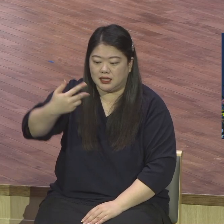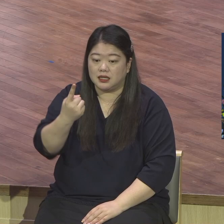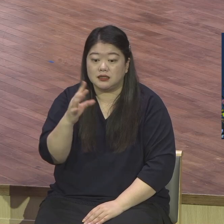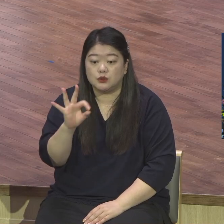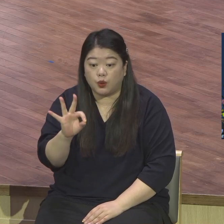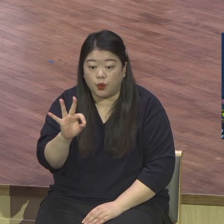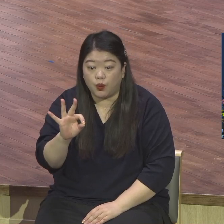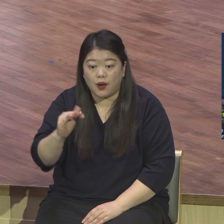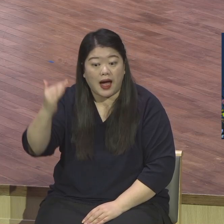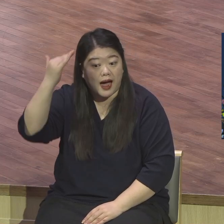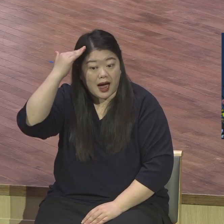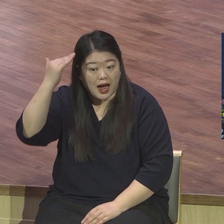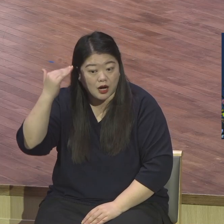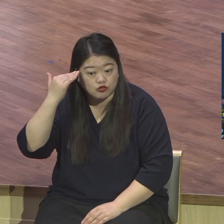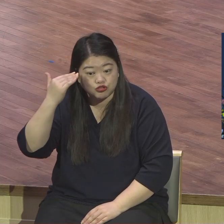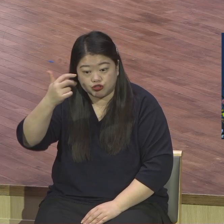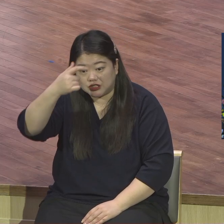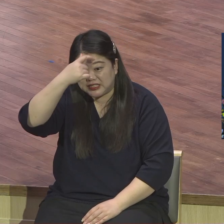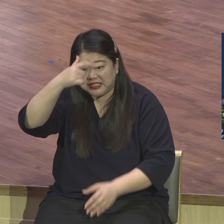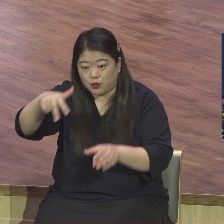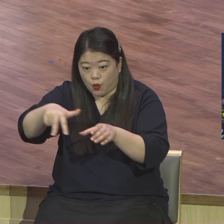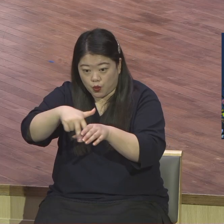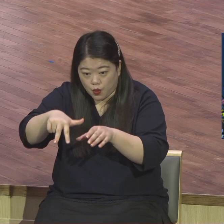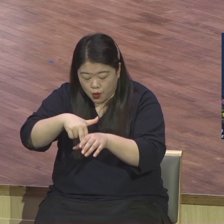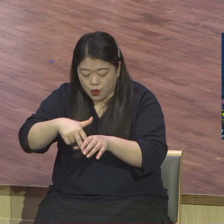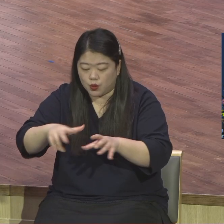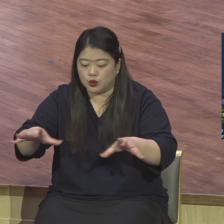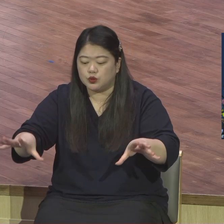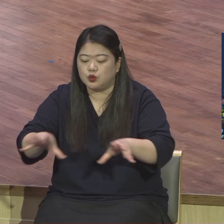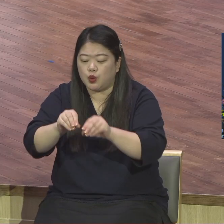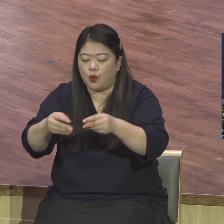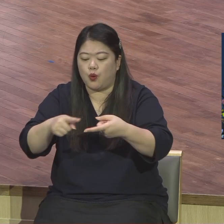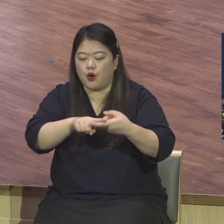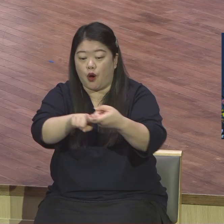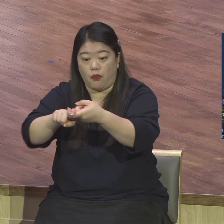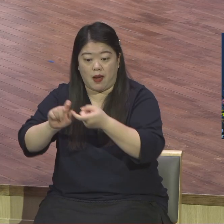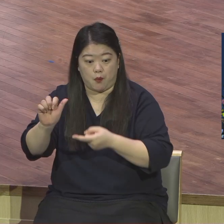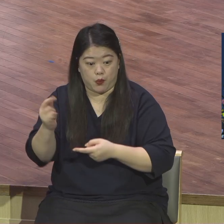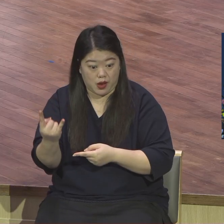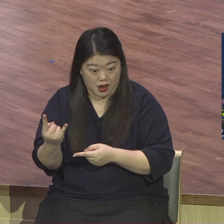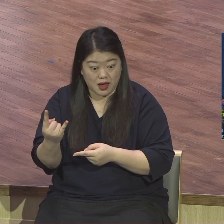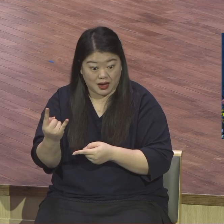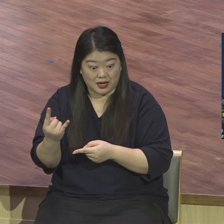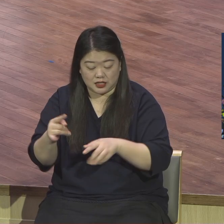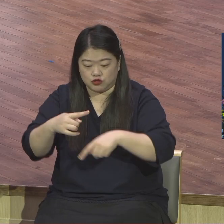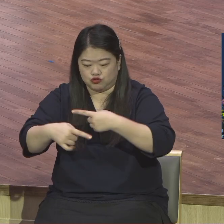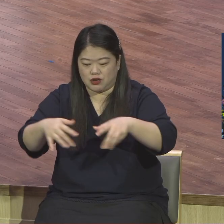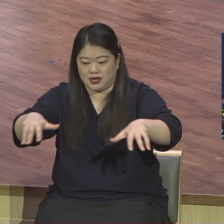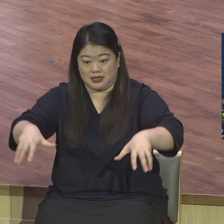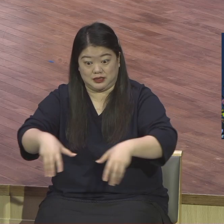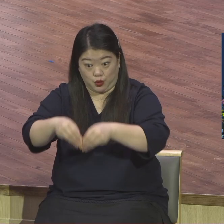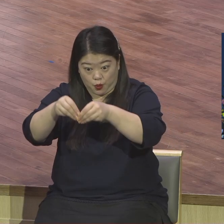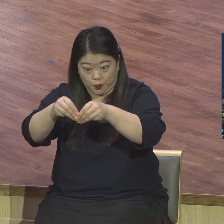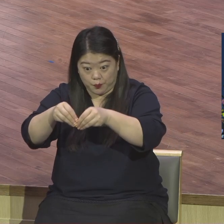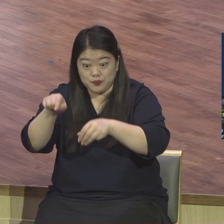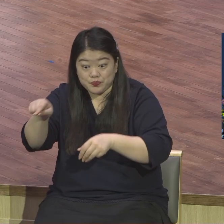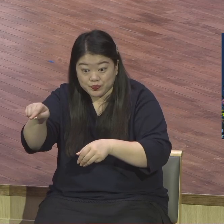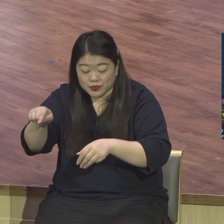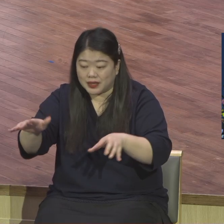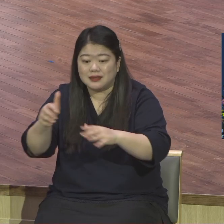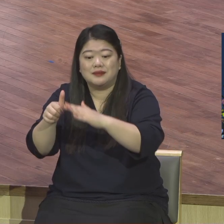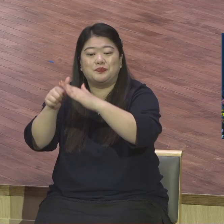이 대표가 없어요. 대표를 국가에서 보내서 법원에서 보내가 변호사 젊은 변호사가 대표라. 한기총